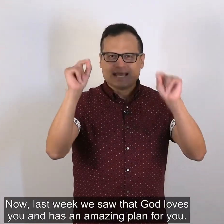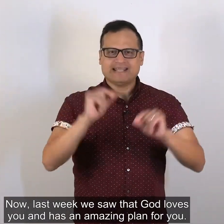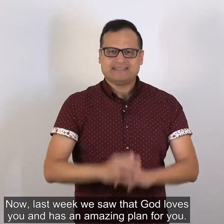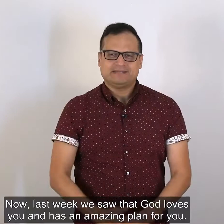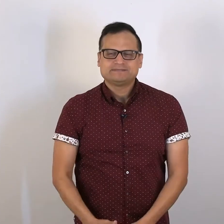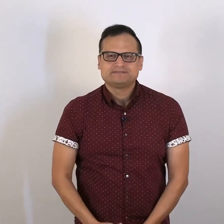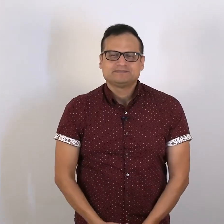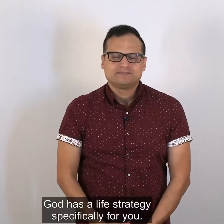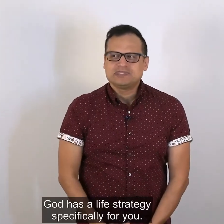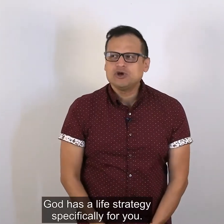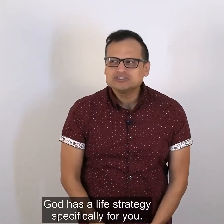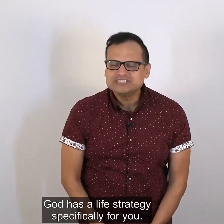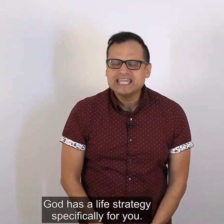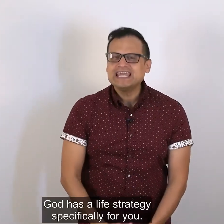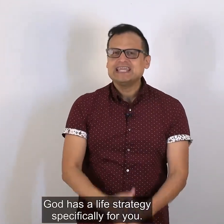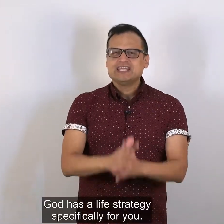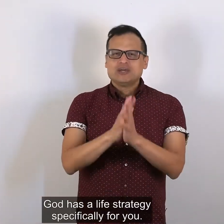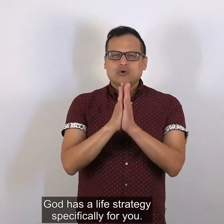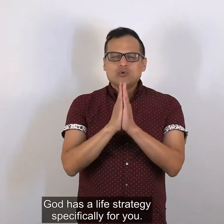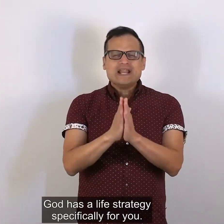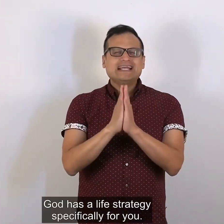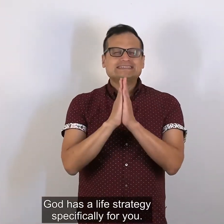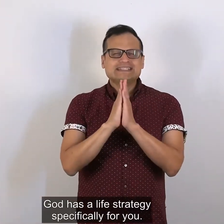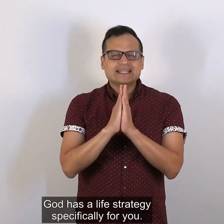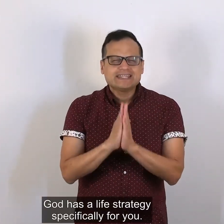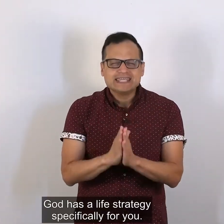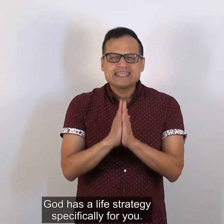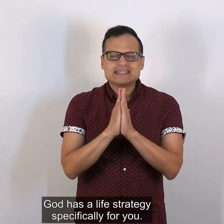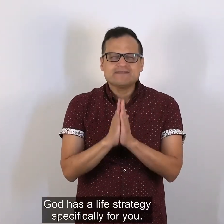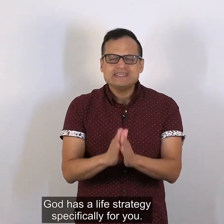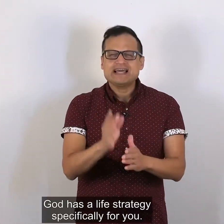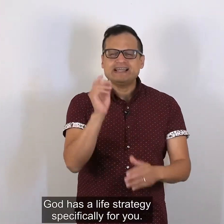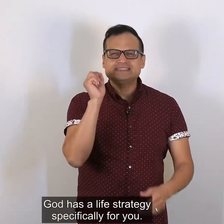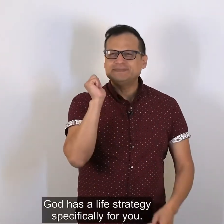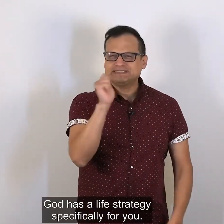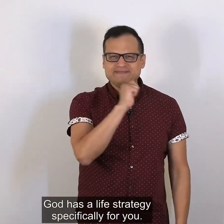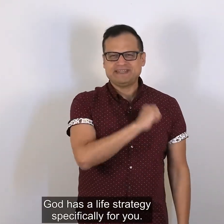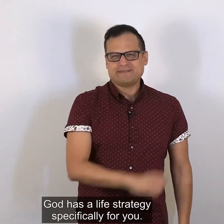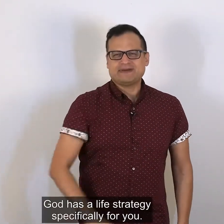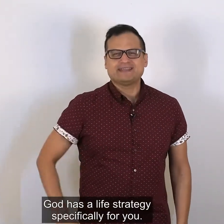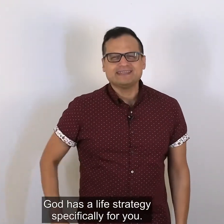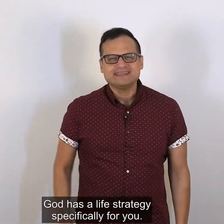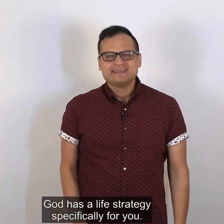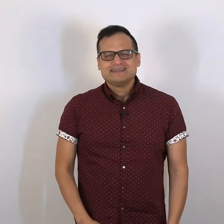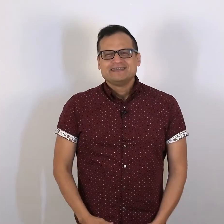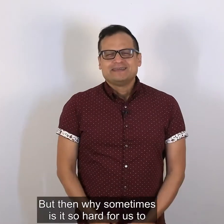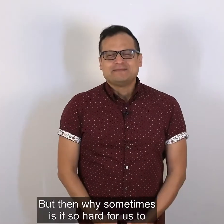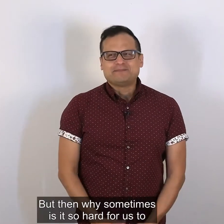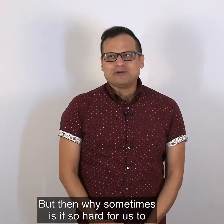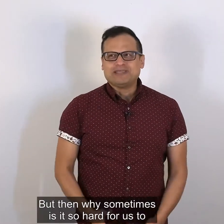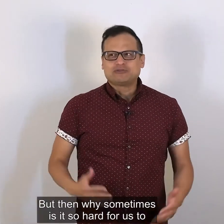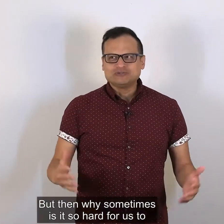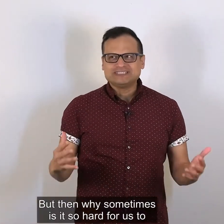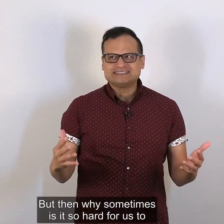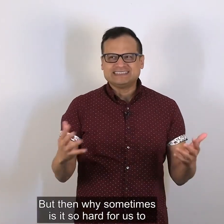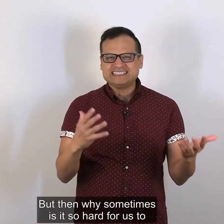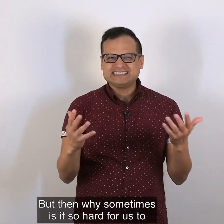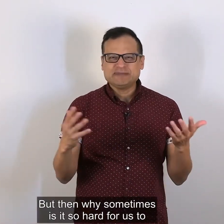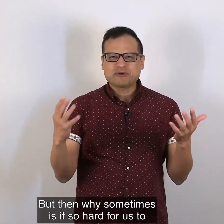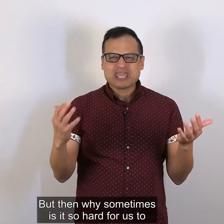ti. Dios tiene una estrategia de vida específica para ti. Pero entonces, si es así, porque a